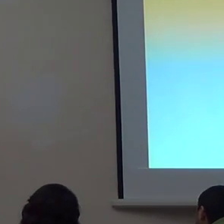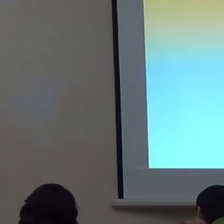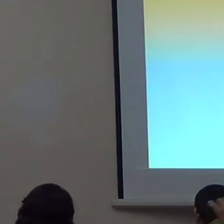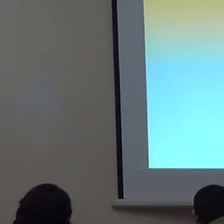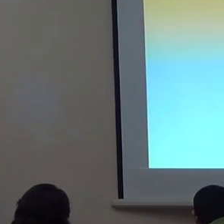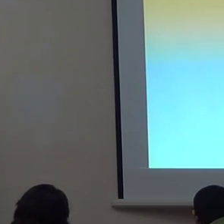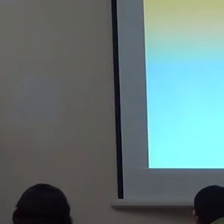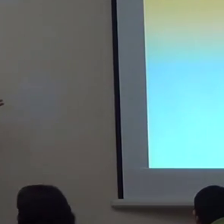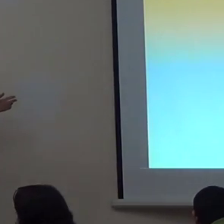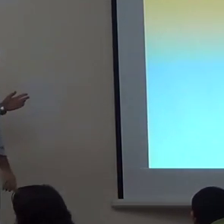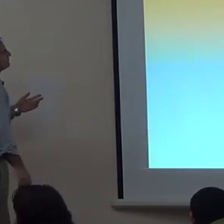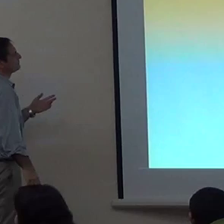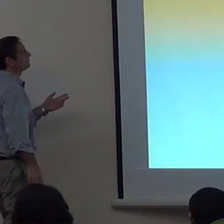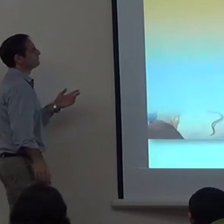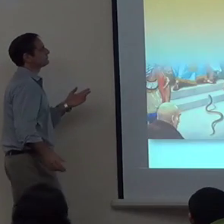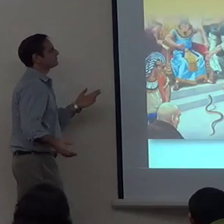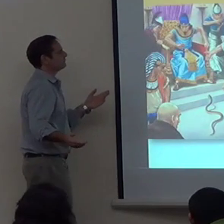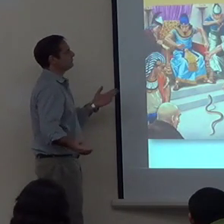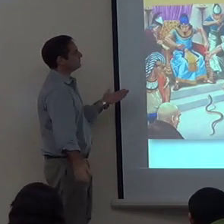Dale un clic.